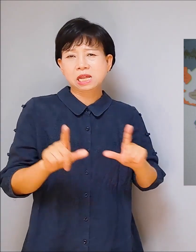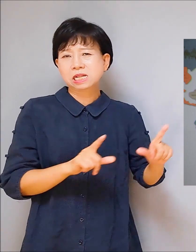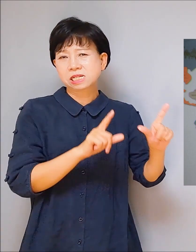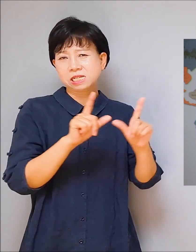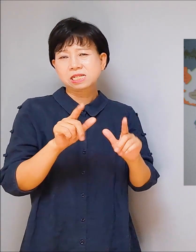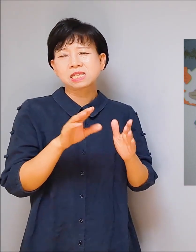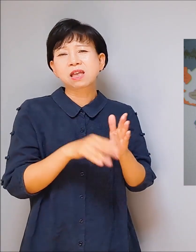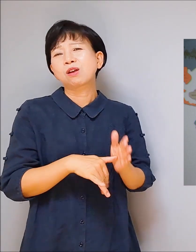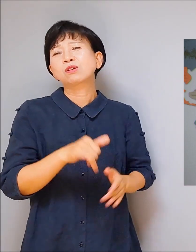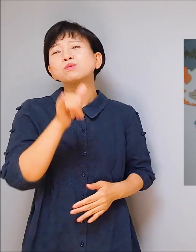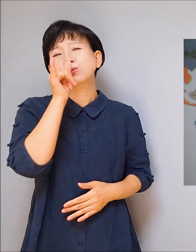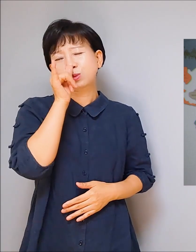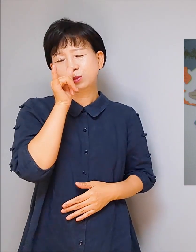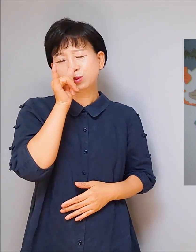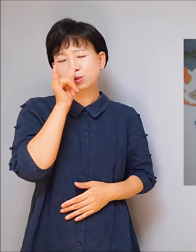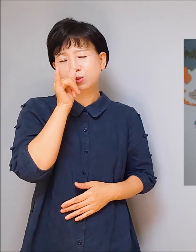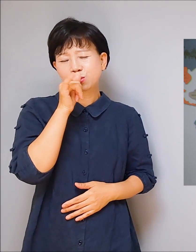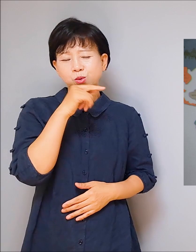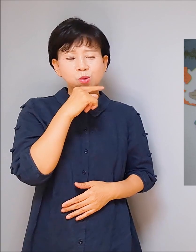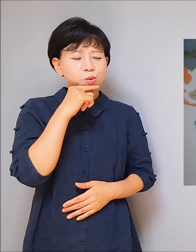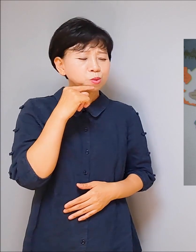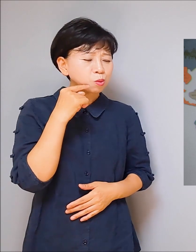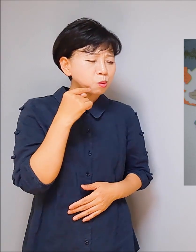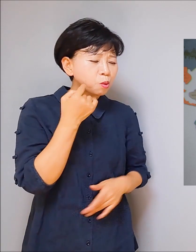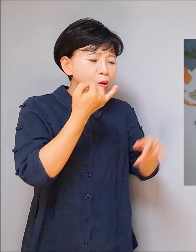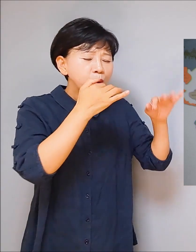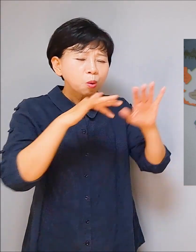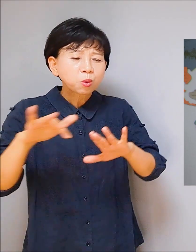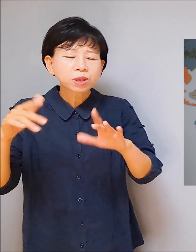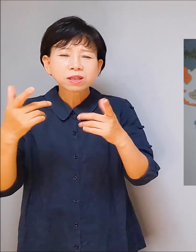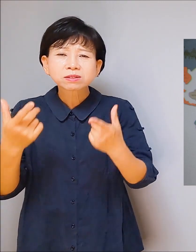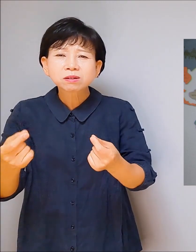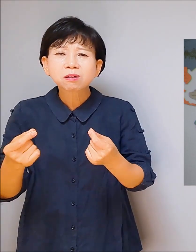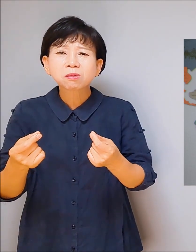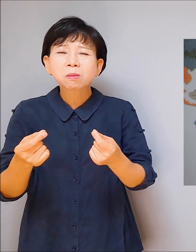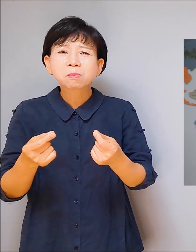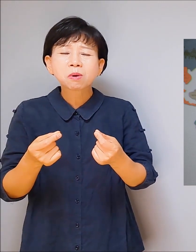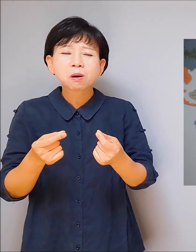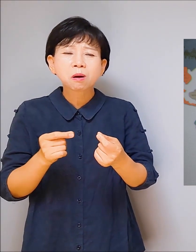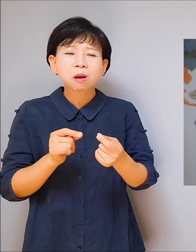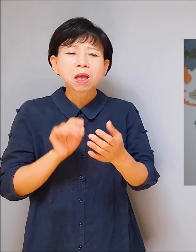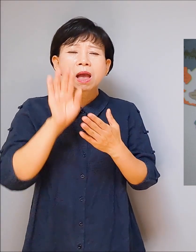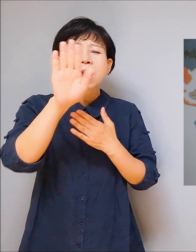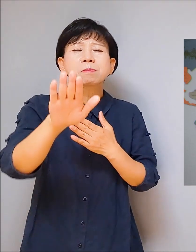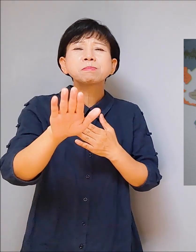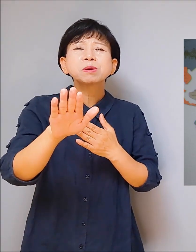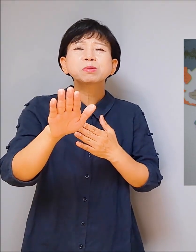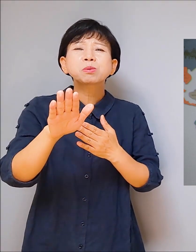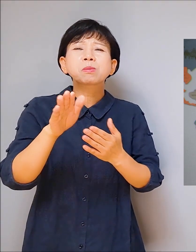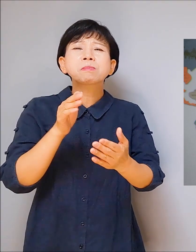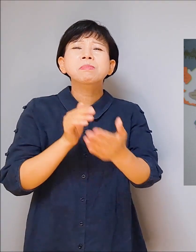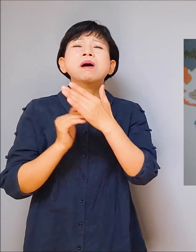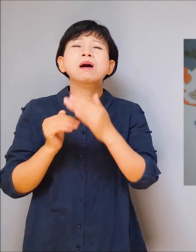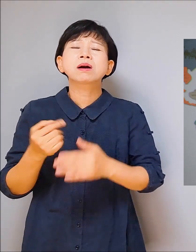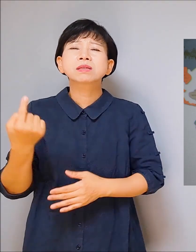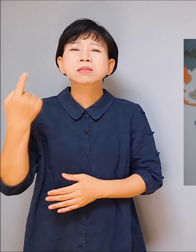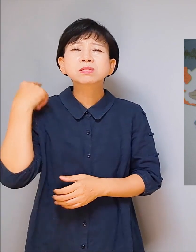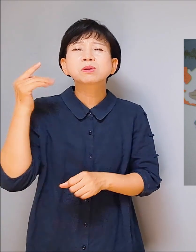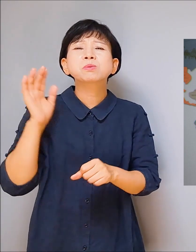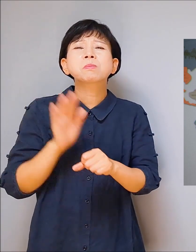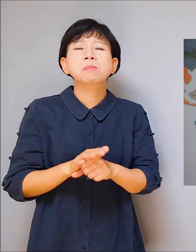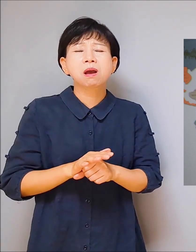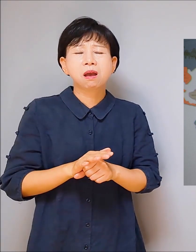있어요. 홍해처럼 이리 가지도 못하고 저리 가지도 못했던 시간들이 어떤 달에도 있었을 수도